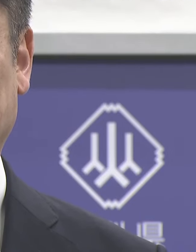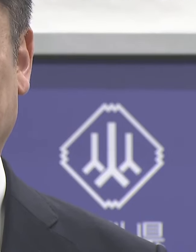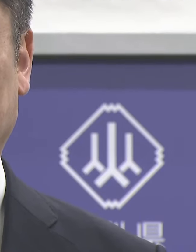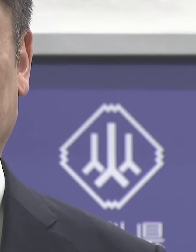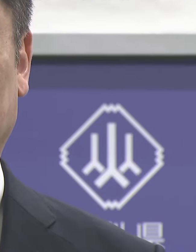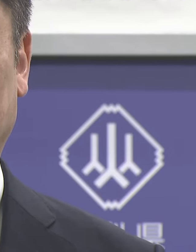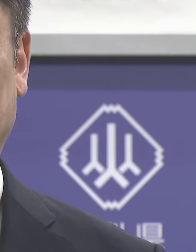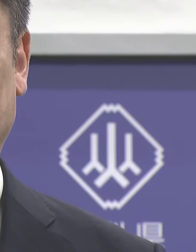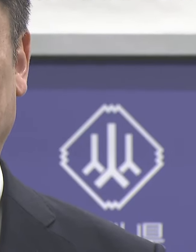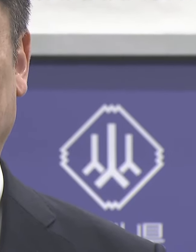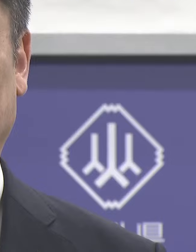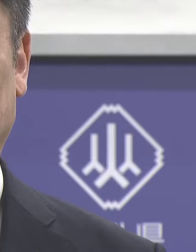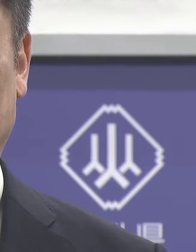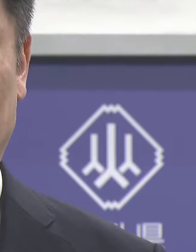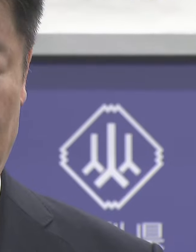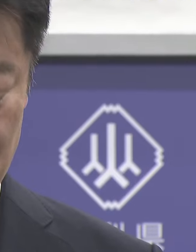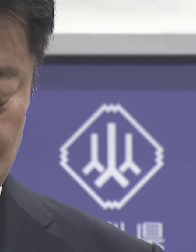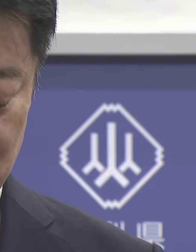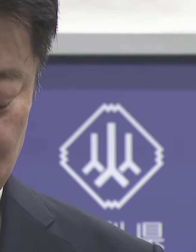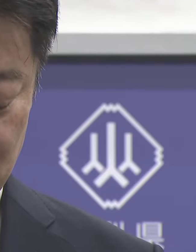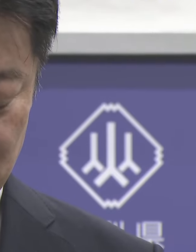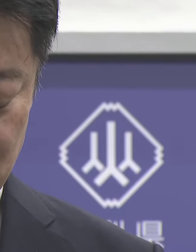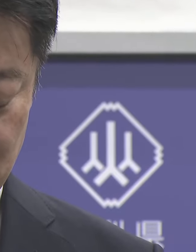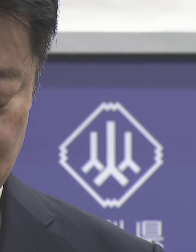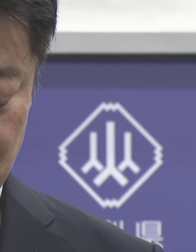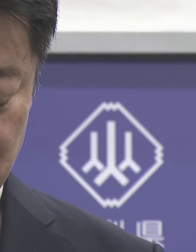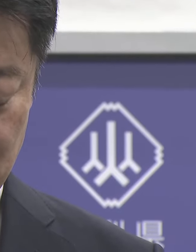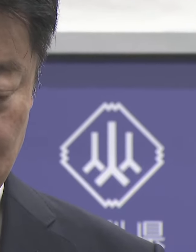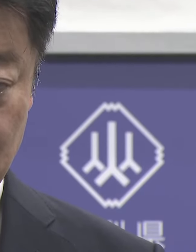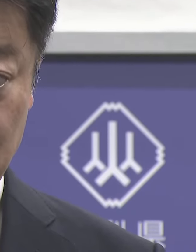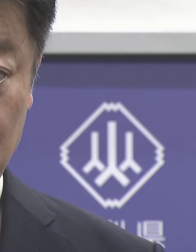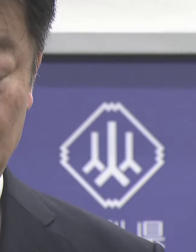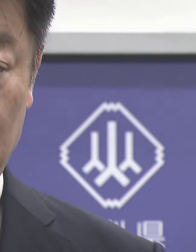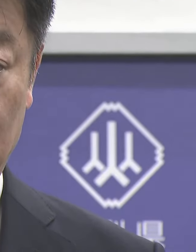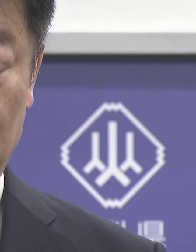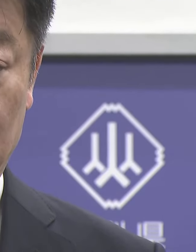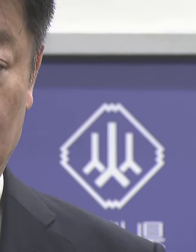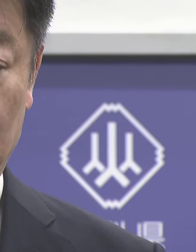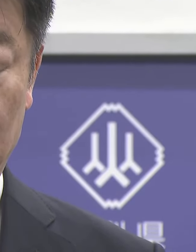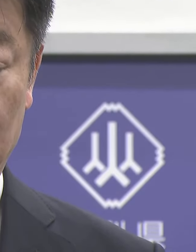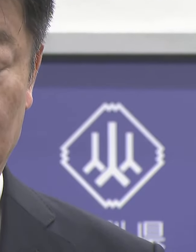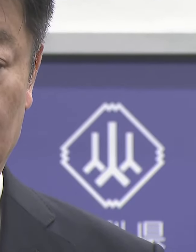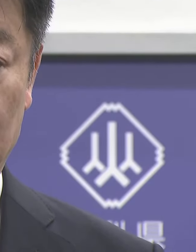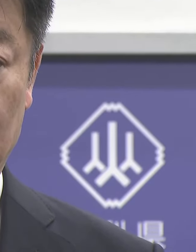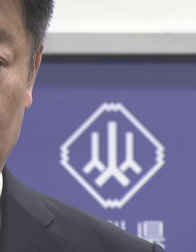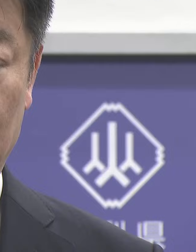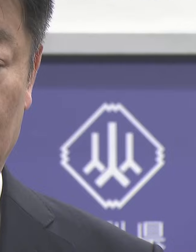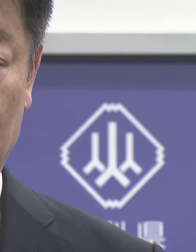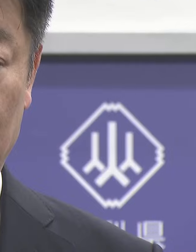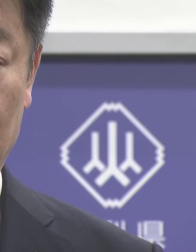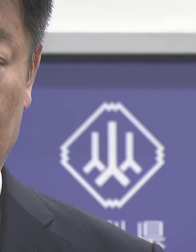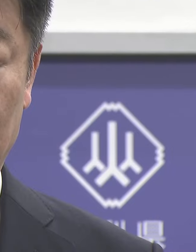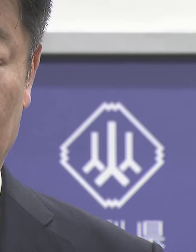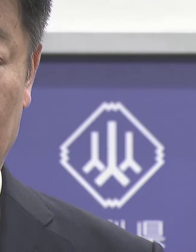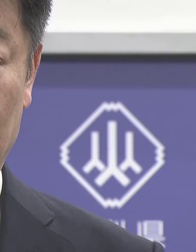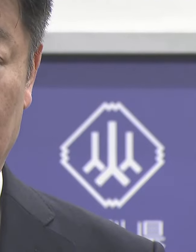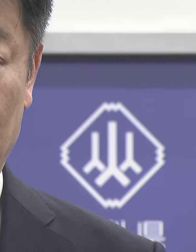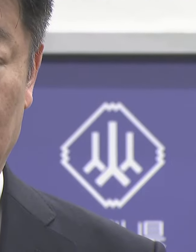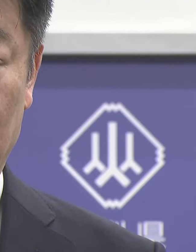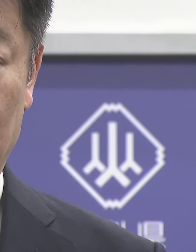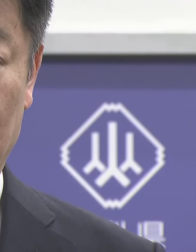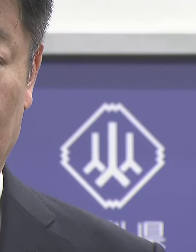で以前そのフォーラムが記載だった1182万円 に関しても金庫で保管されていたというふうに、お